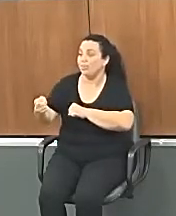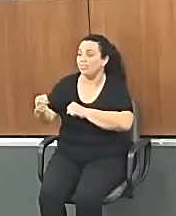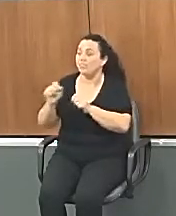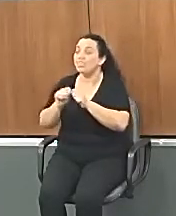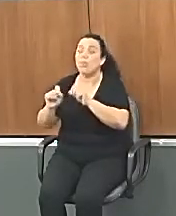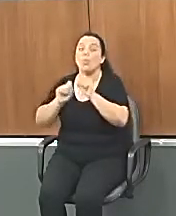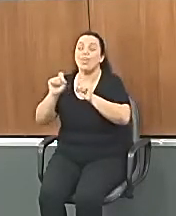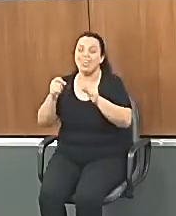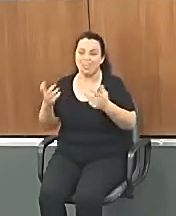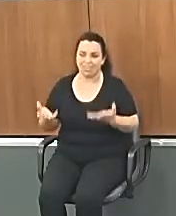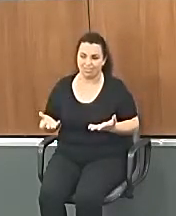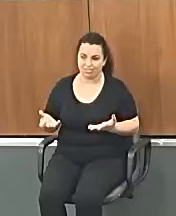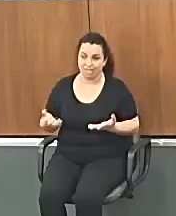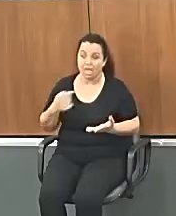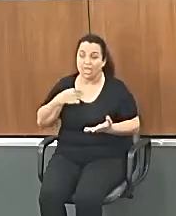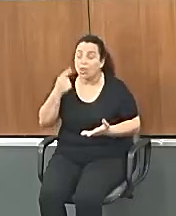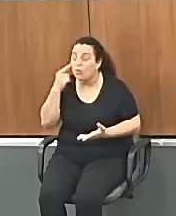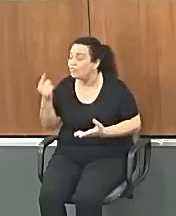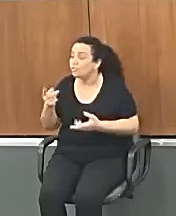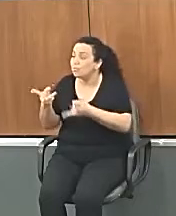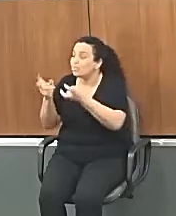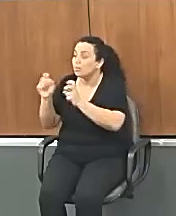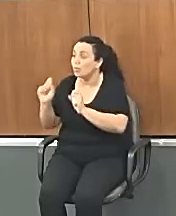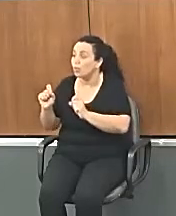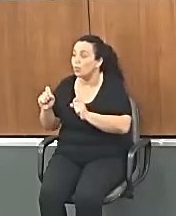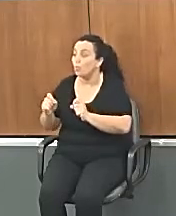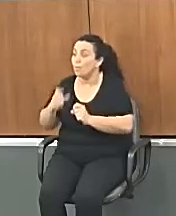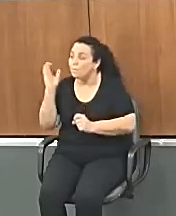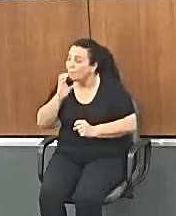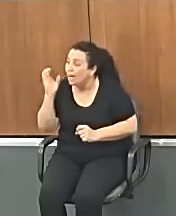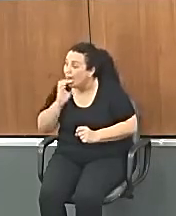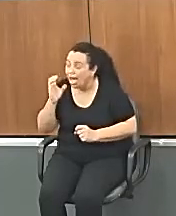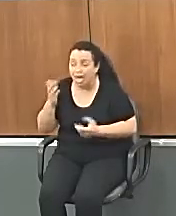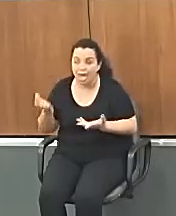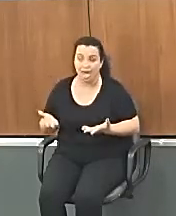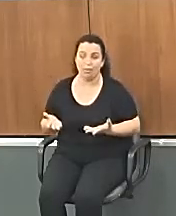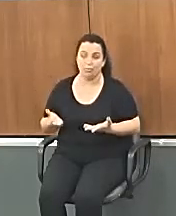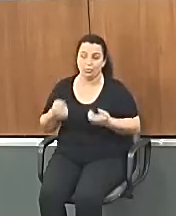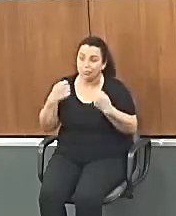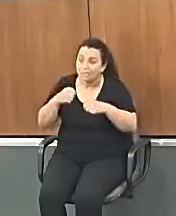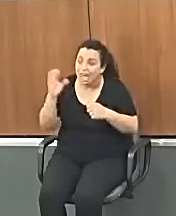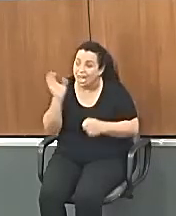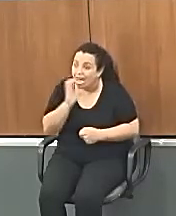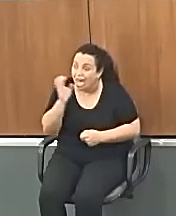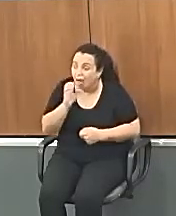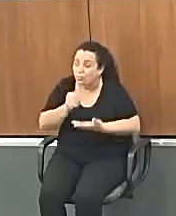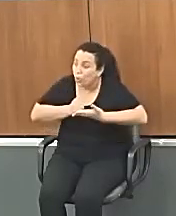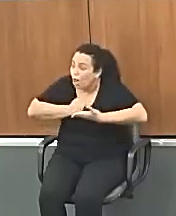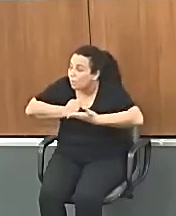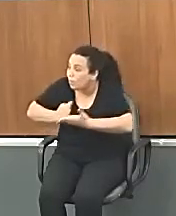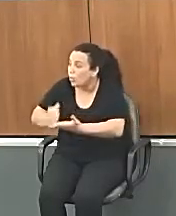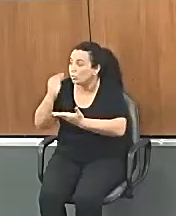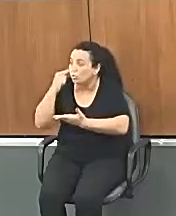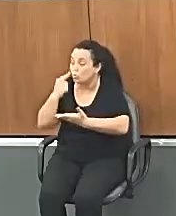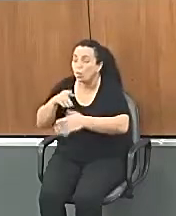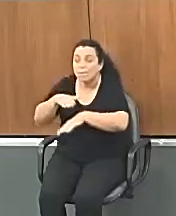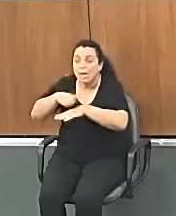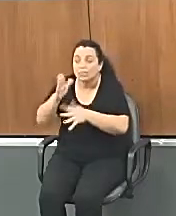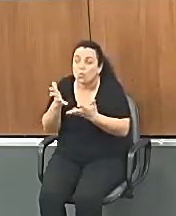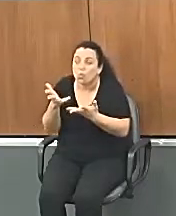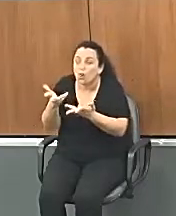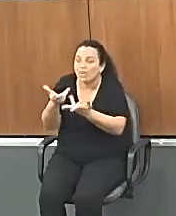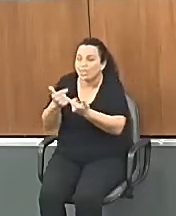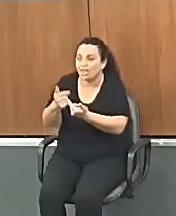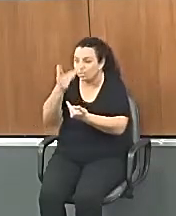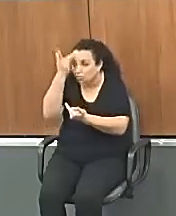de estarmos é dando esse apoio com mais é é com mais qualidade para pessoa com